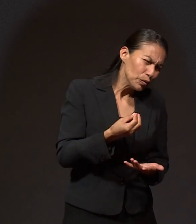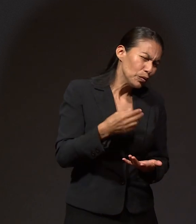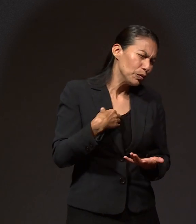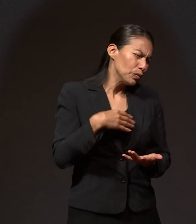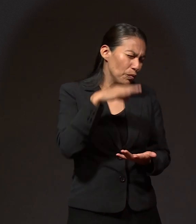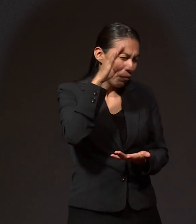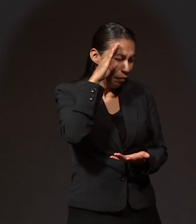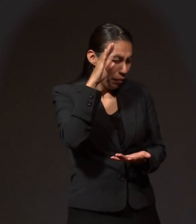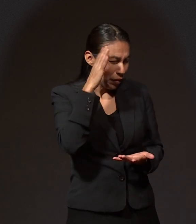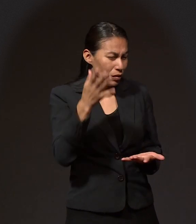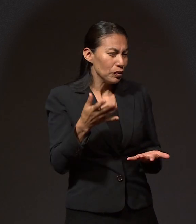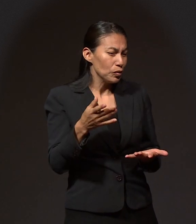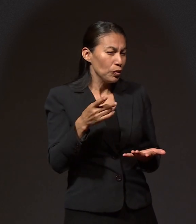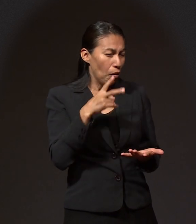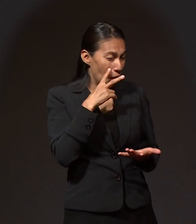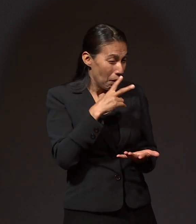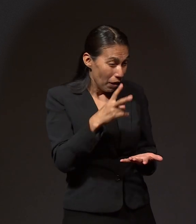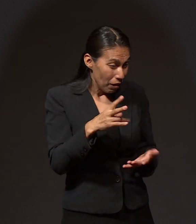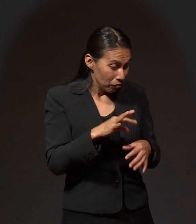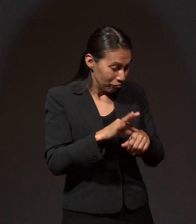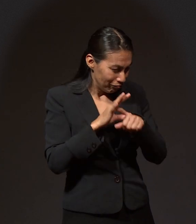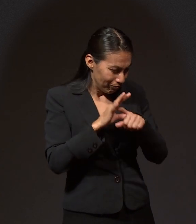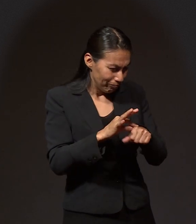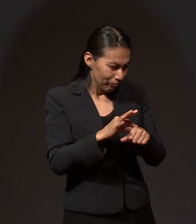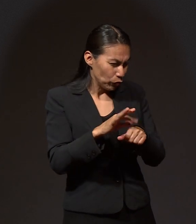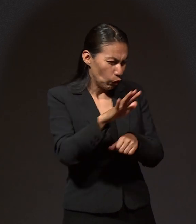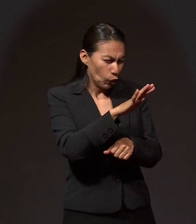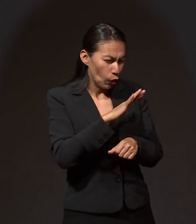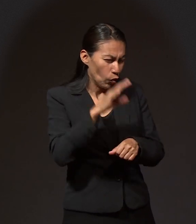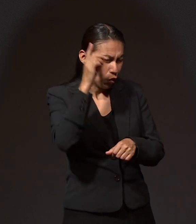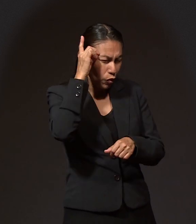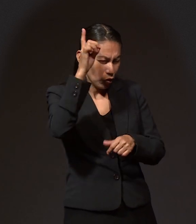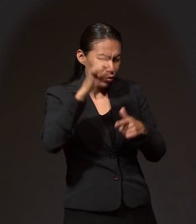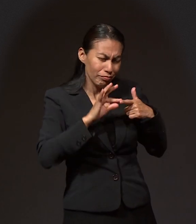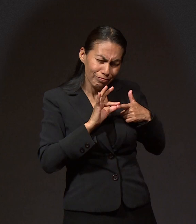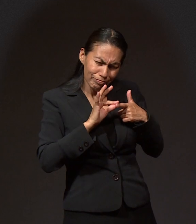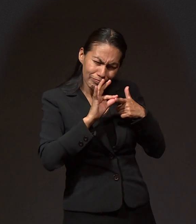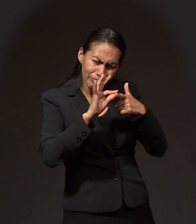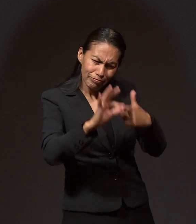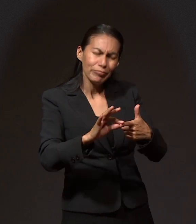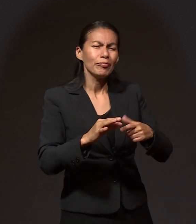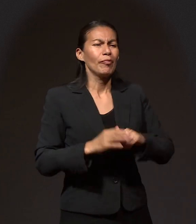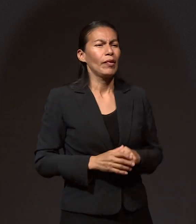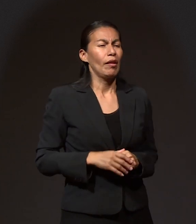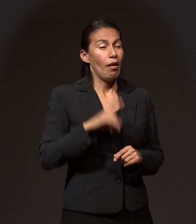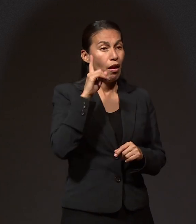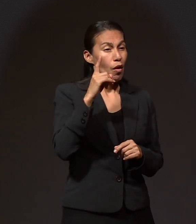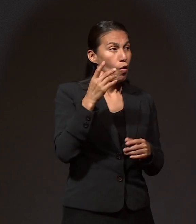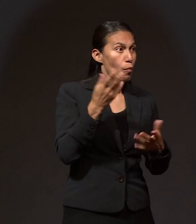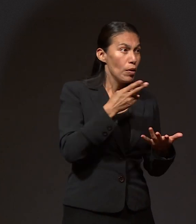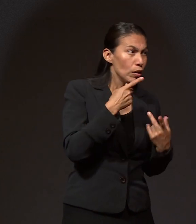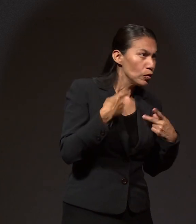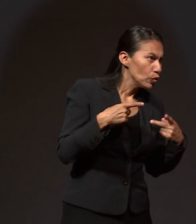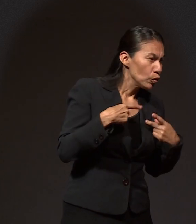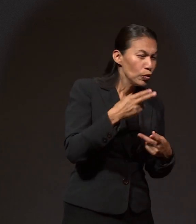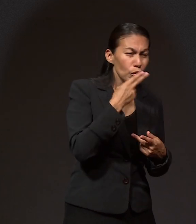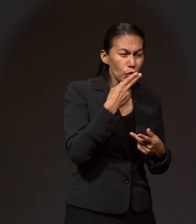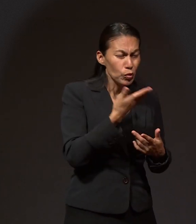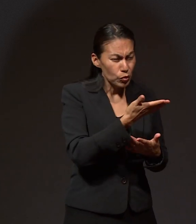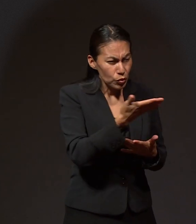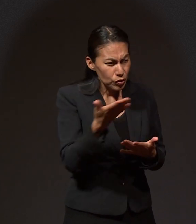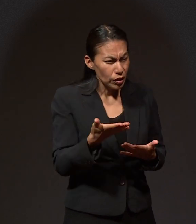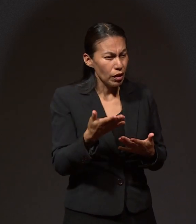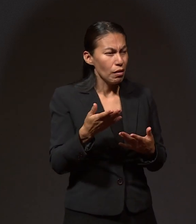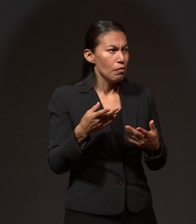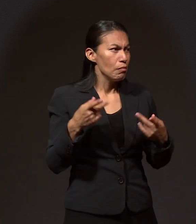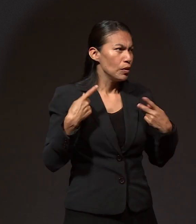movimiento es divino, es Dios. Pero él toma sus instrumentos que están